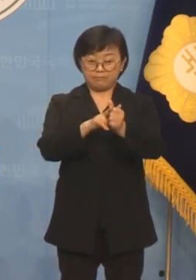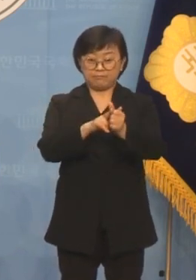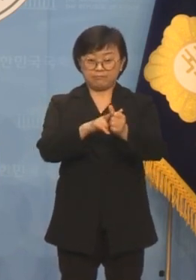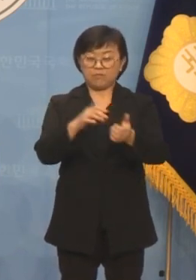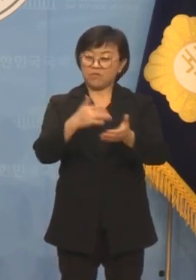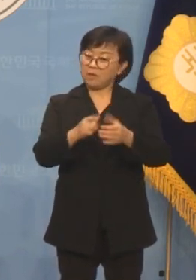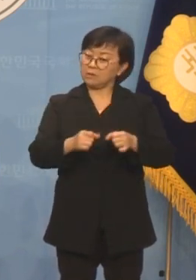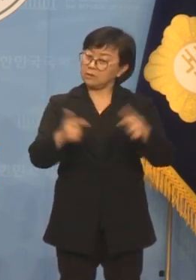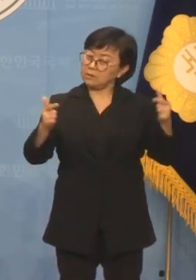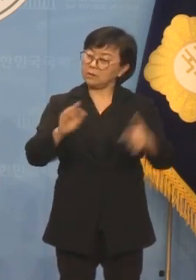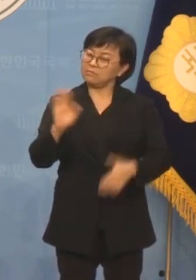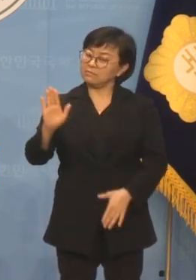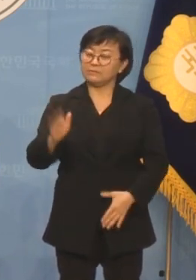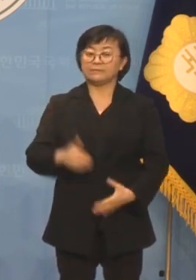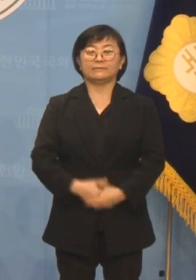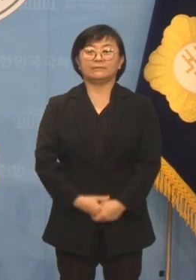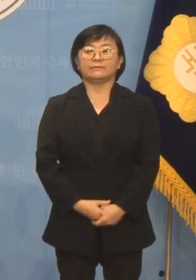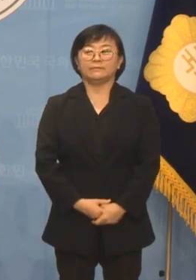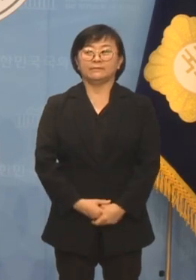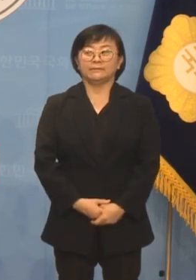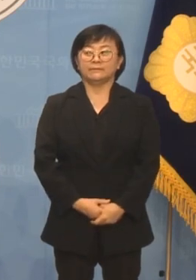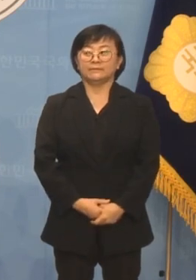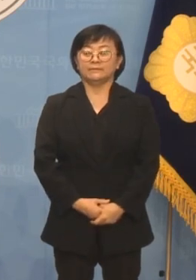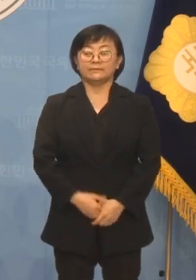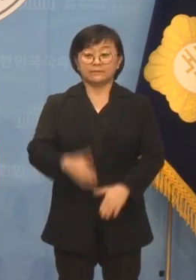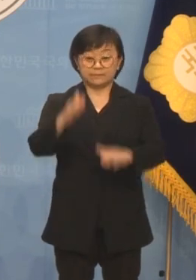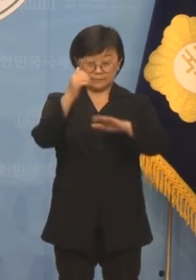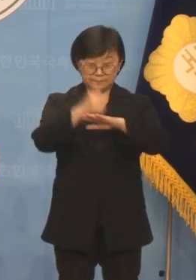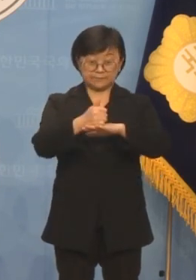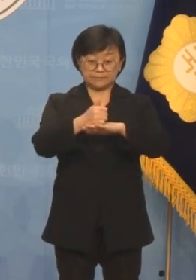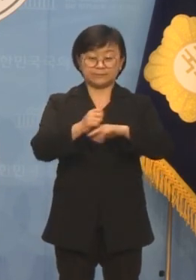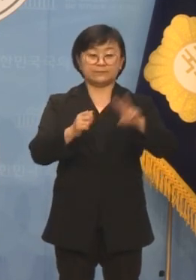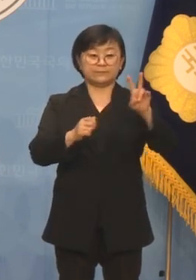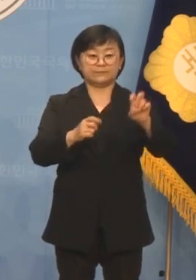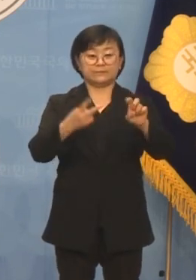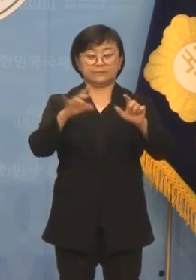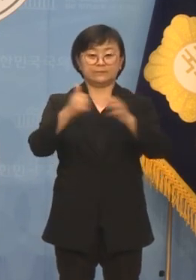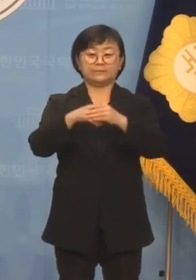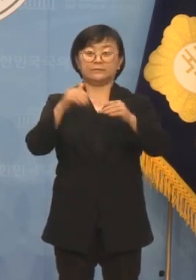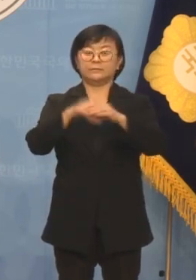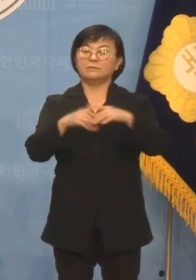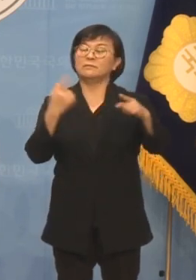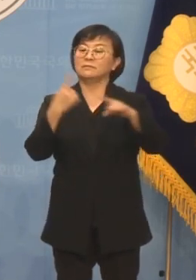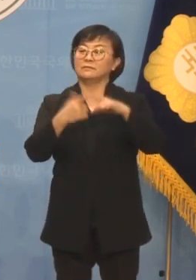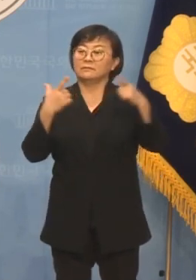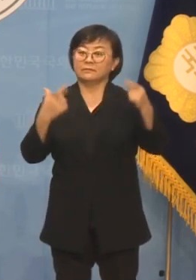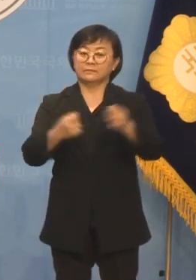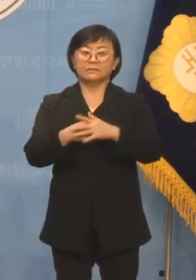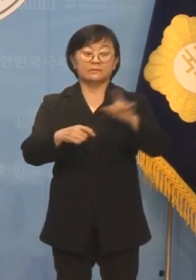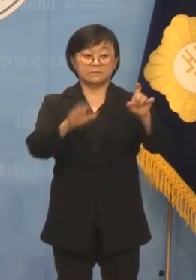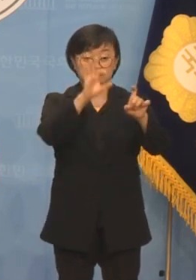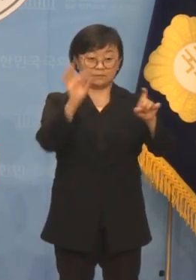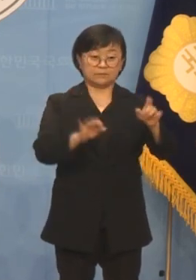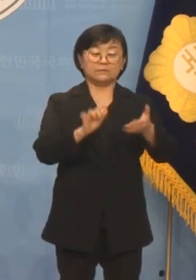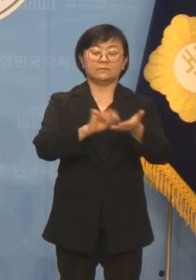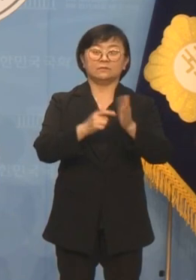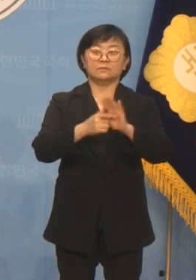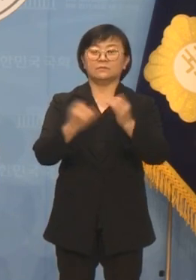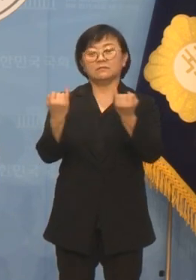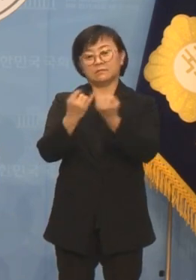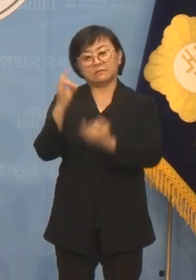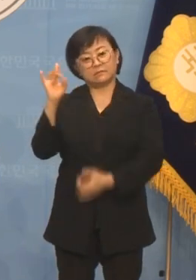늘 것으로 보이지 않습니다. 결국 21대 총선과 마찬가지로 10%대에 머물